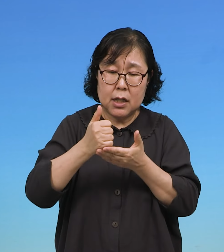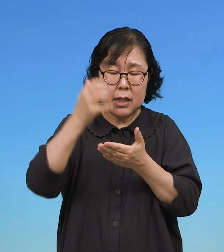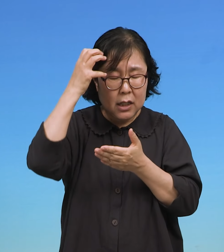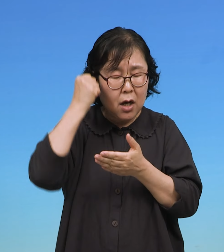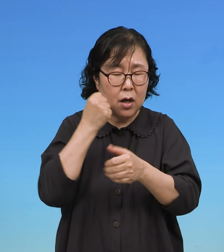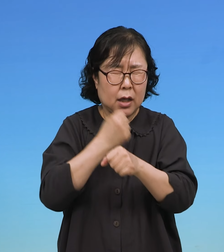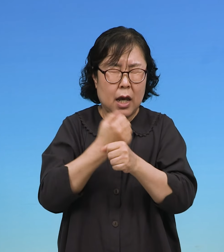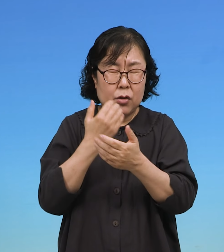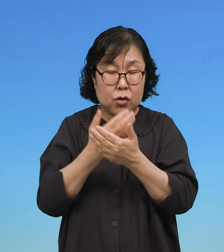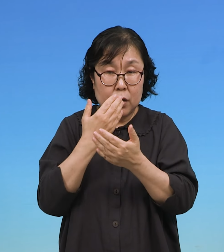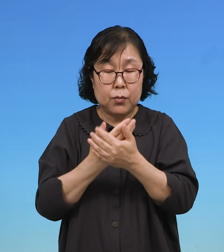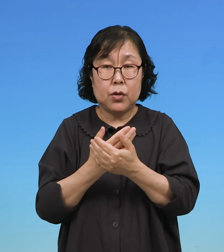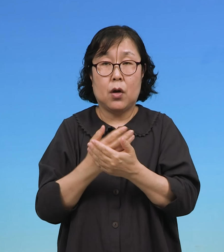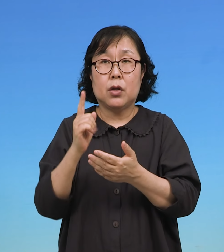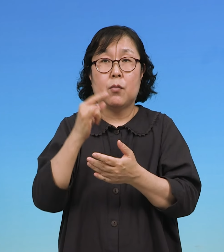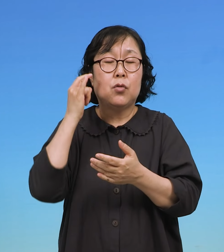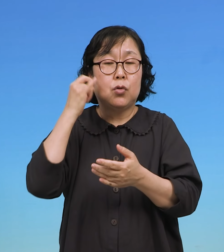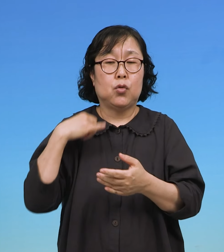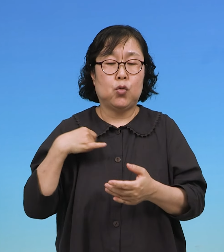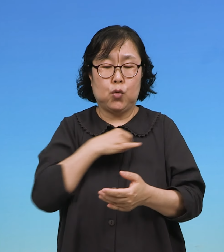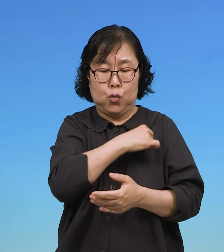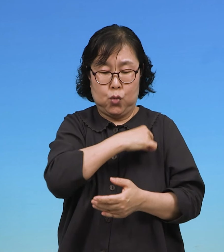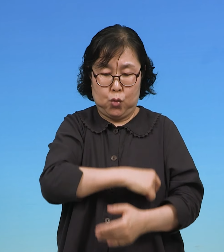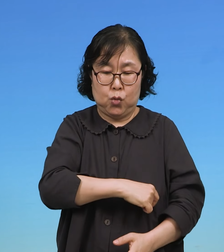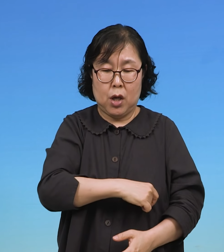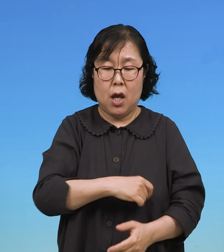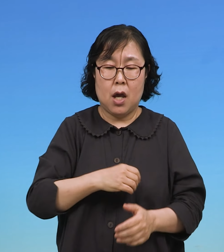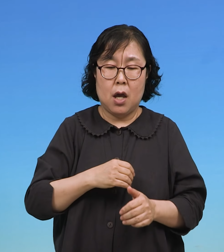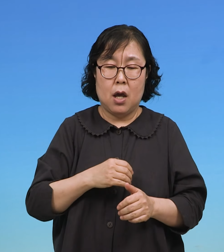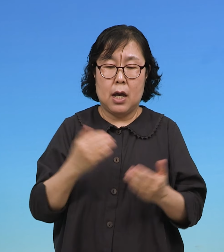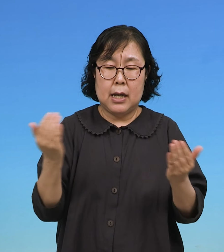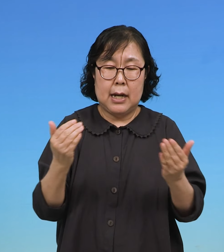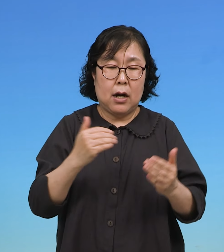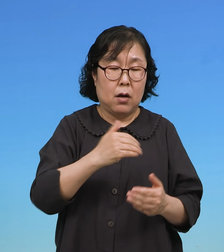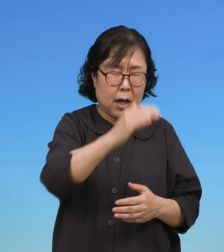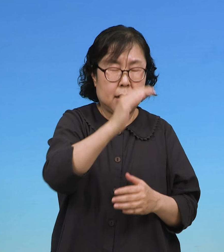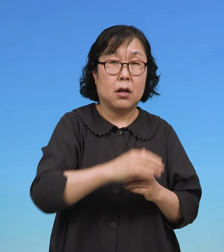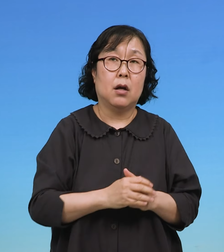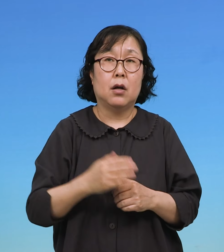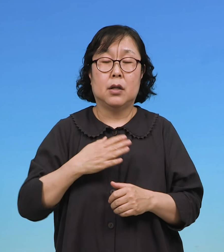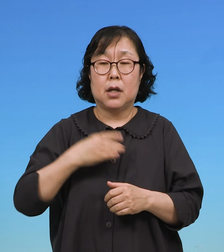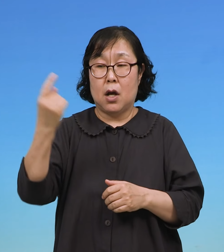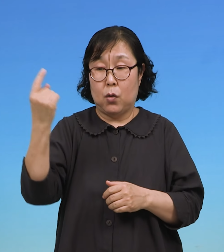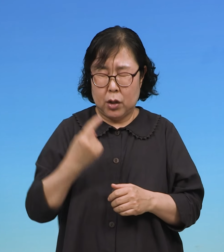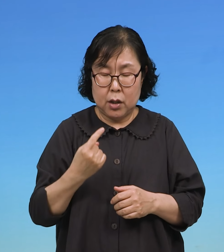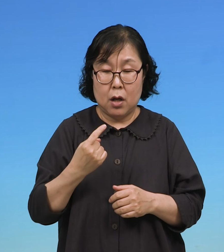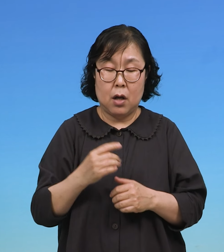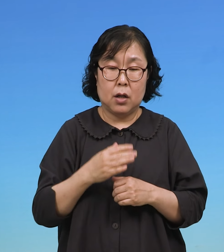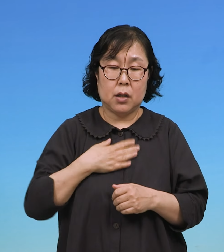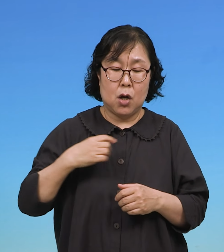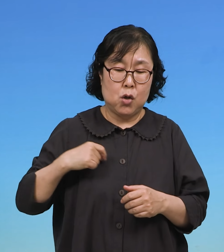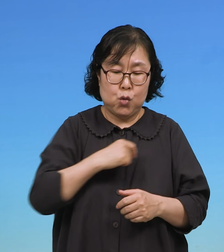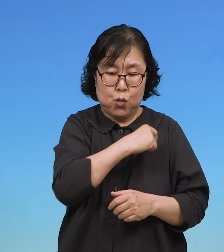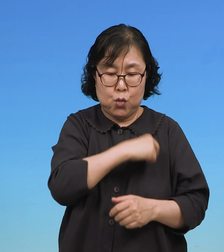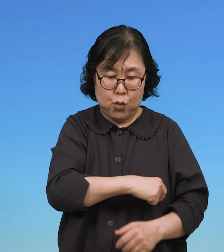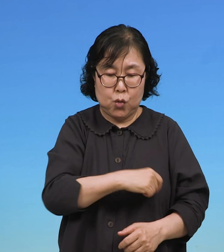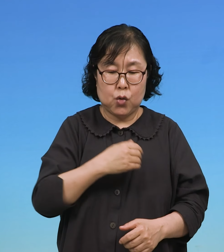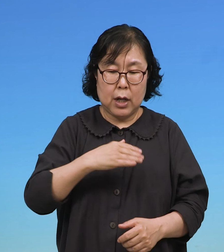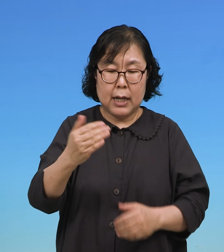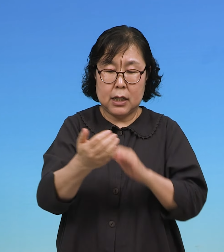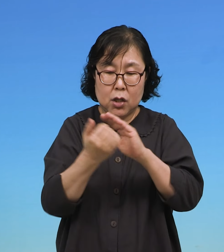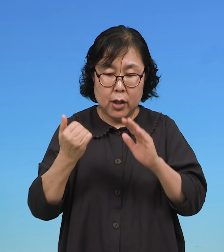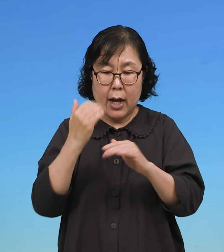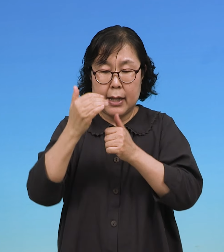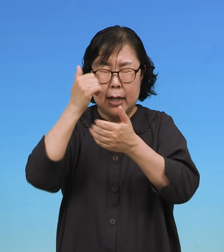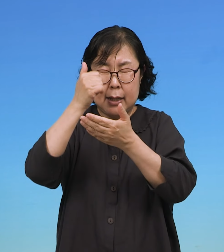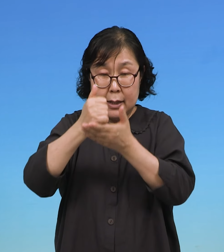분 중국 발령받아 가시면서 여기 오셔가지고, 목사님 저 중국 가기 전에 하나님이 이 말씀을